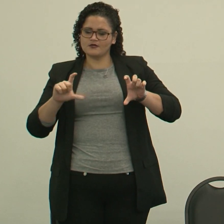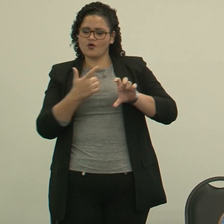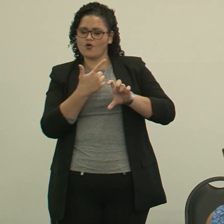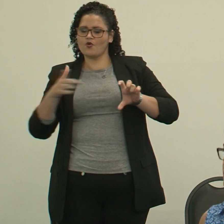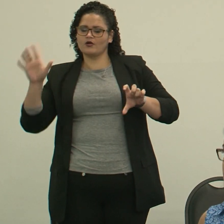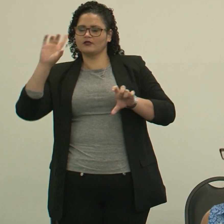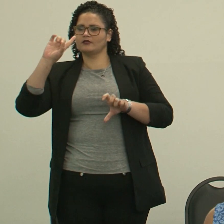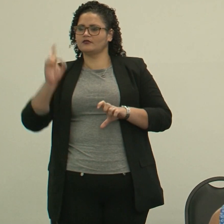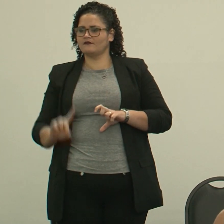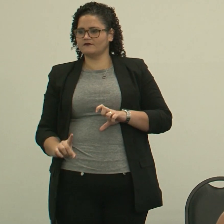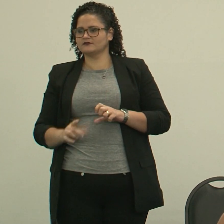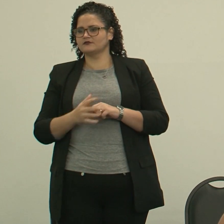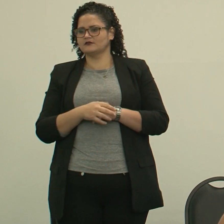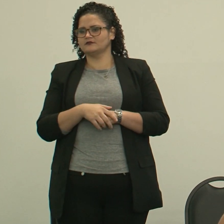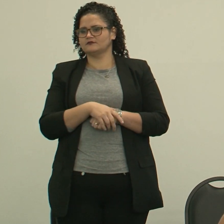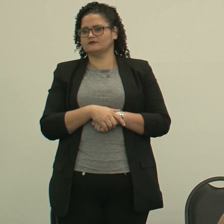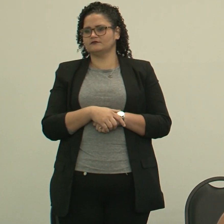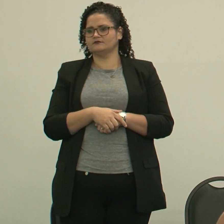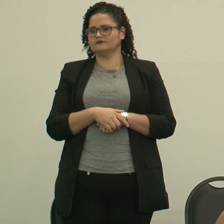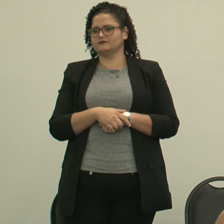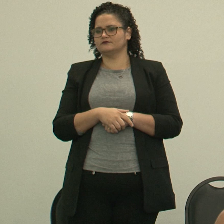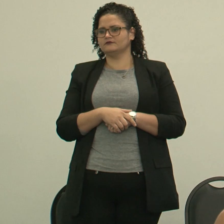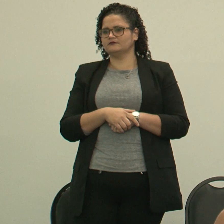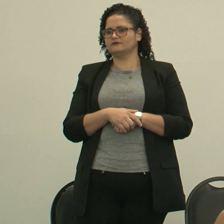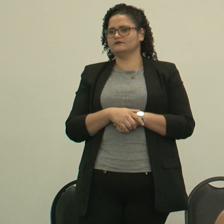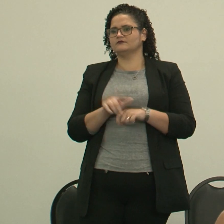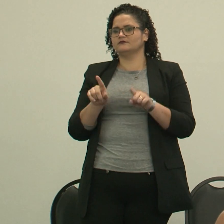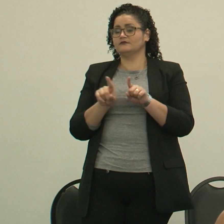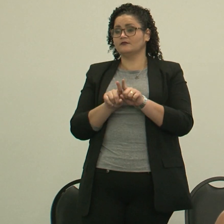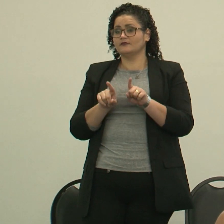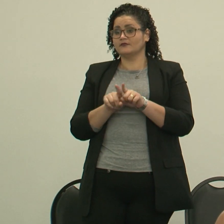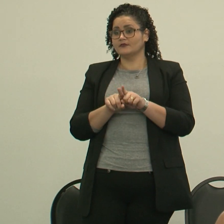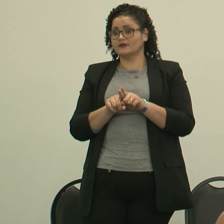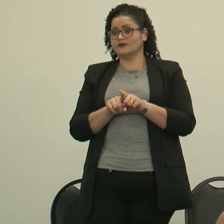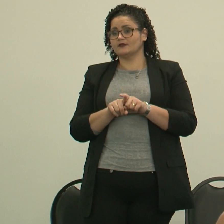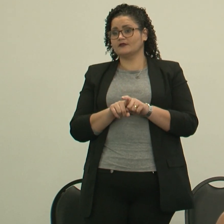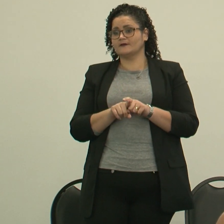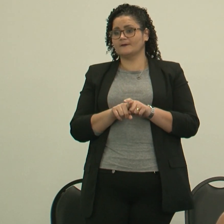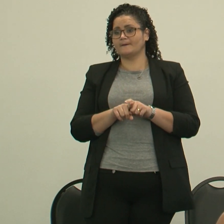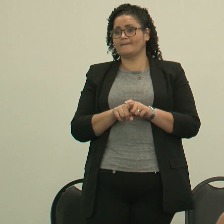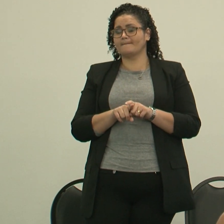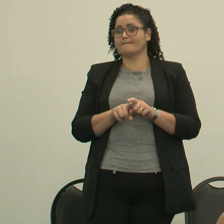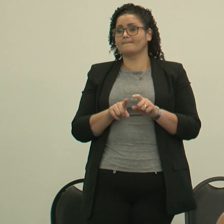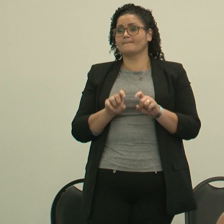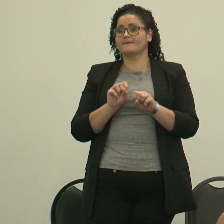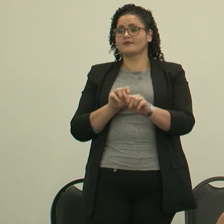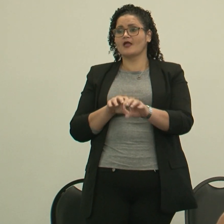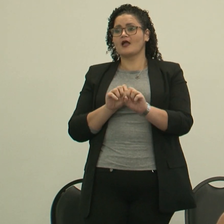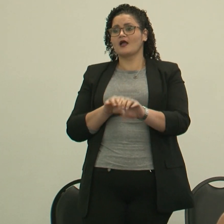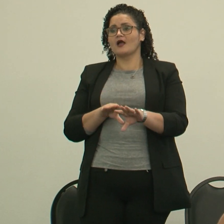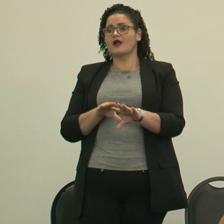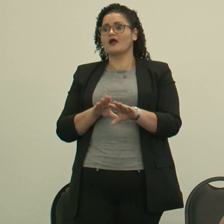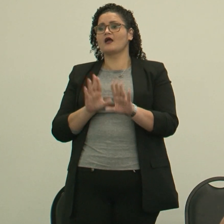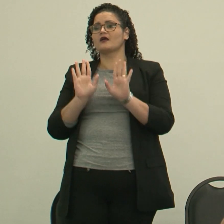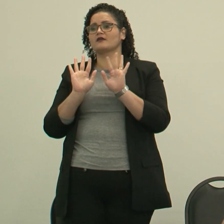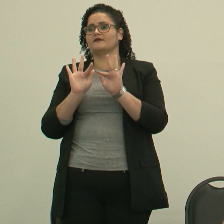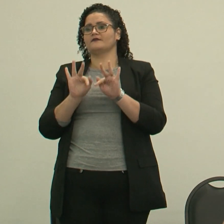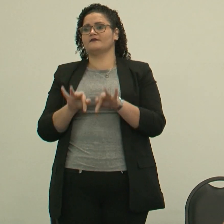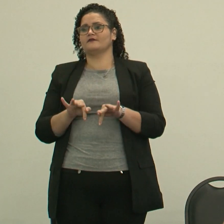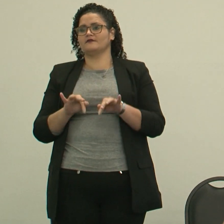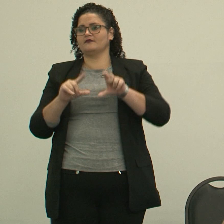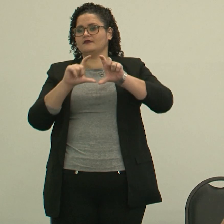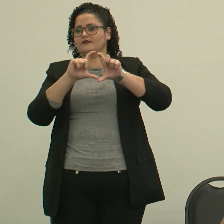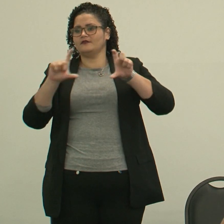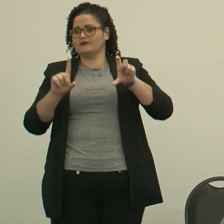com uma temática parecida, né? E, na verdade, né, essa aula ela terminaria com uma reformulação